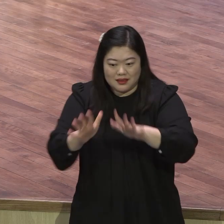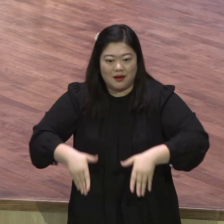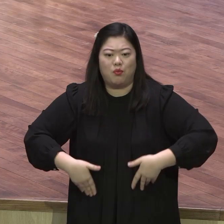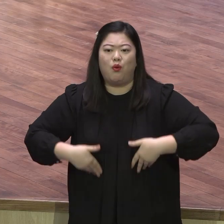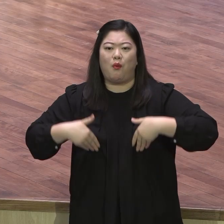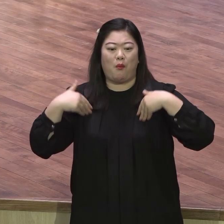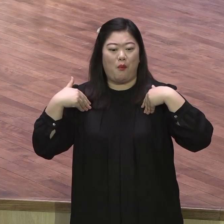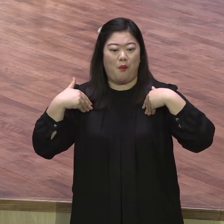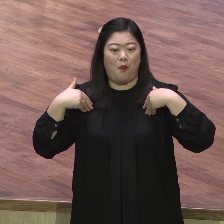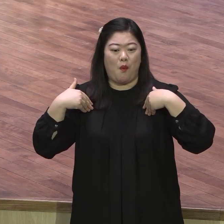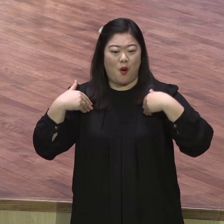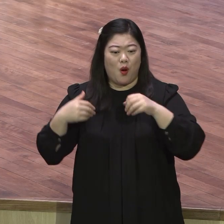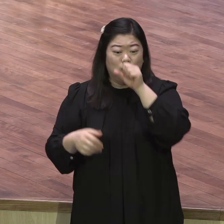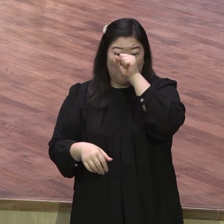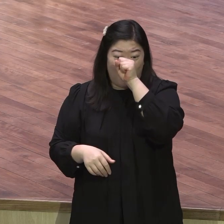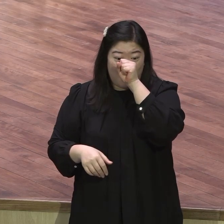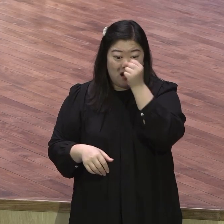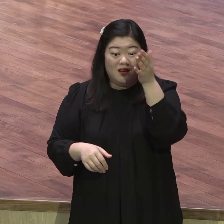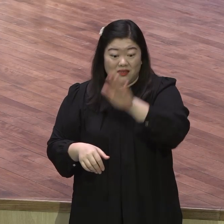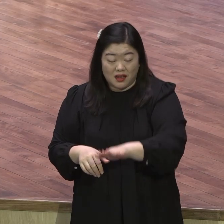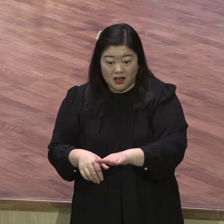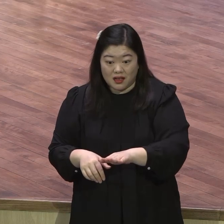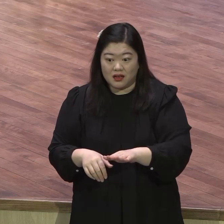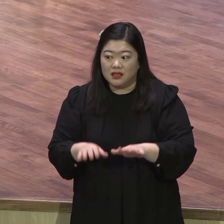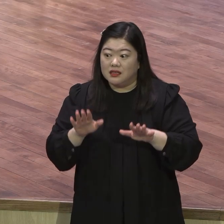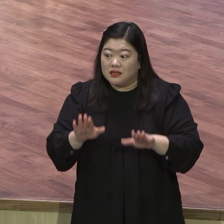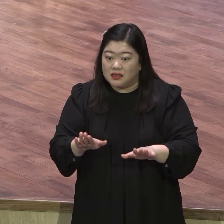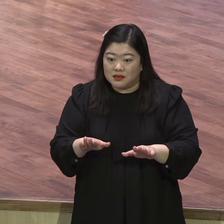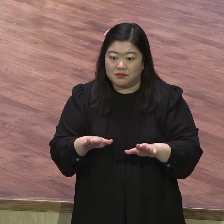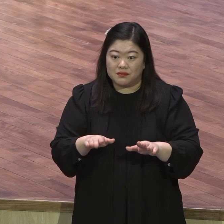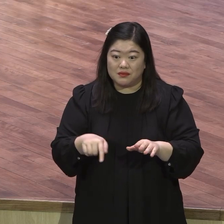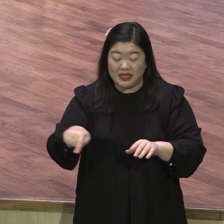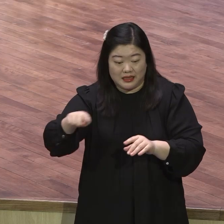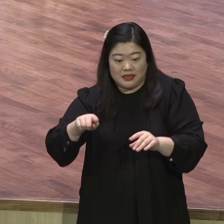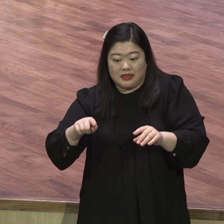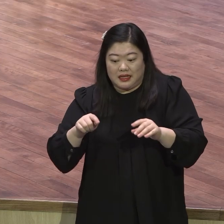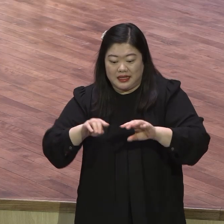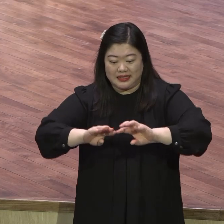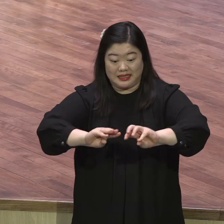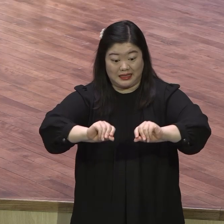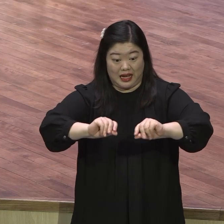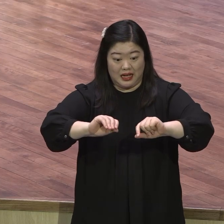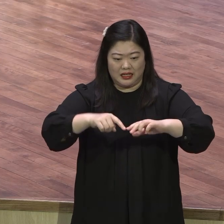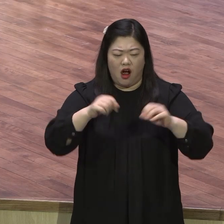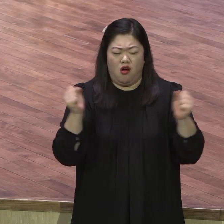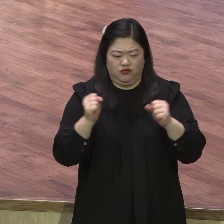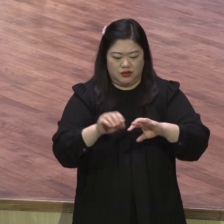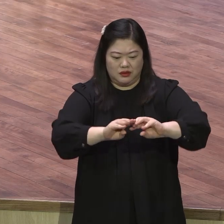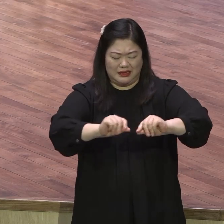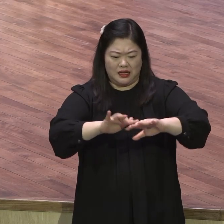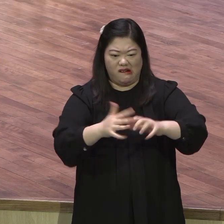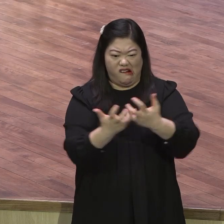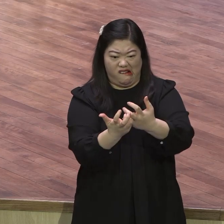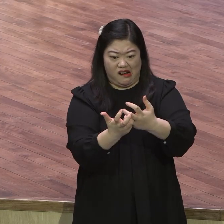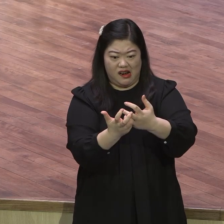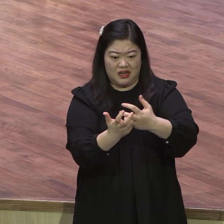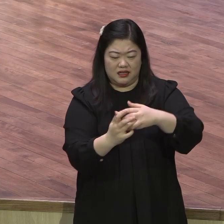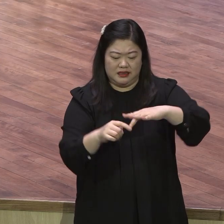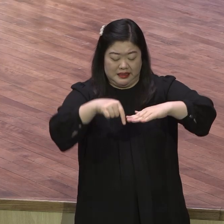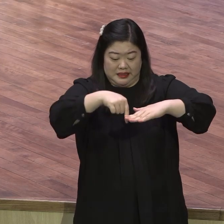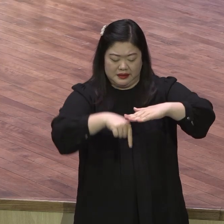50여 아픔을 견디면서 땅을 뚫고 일어나서 새로운 모습을